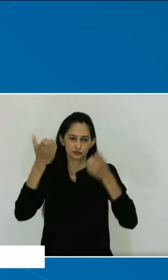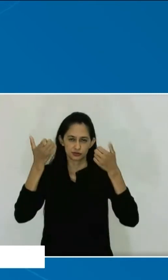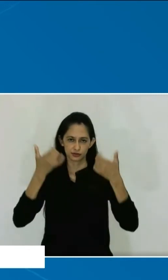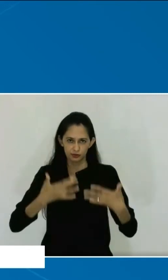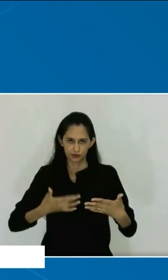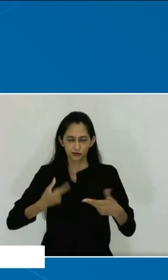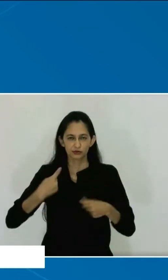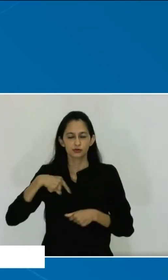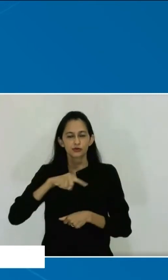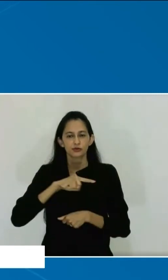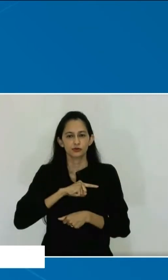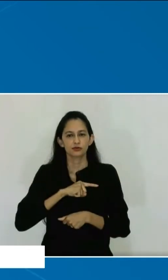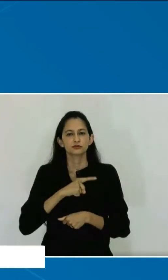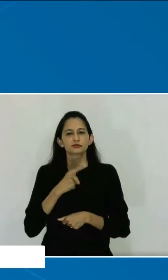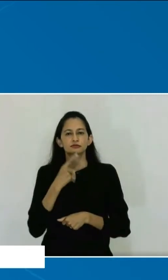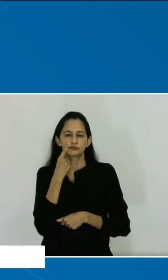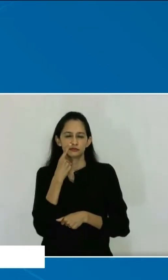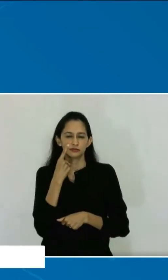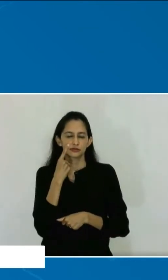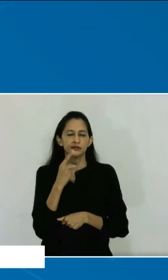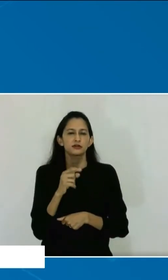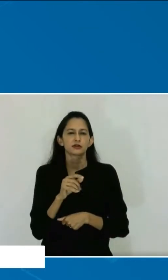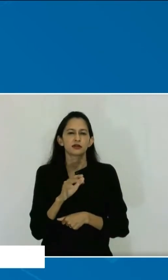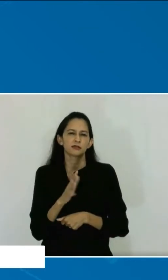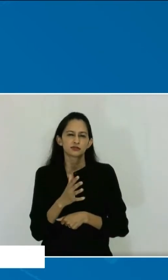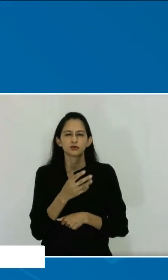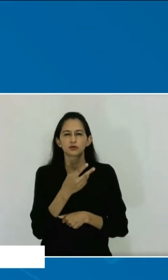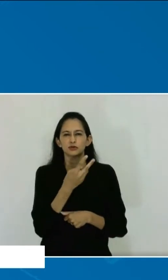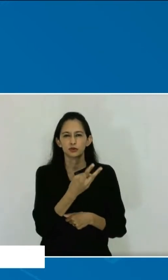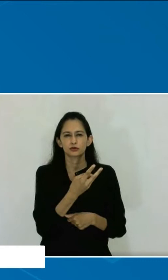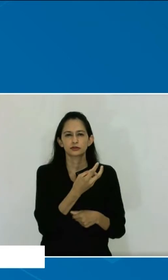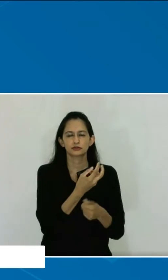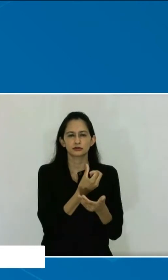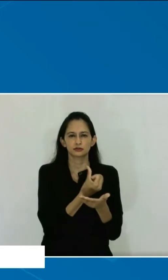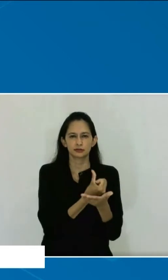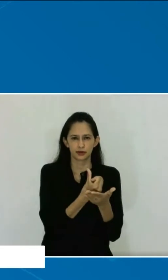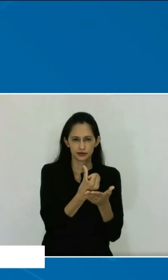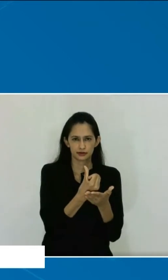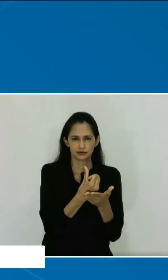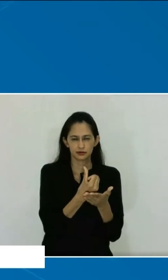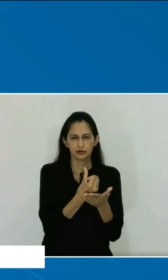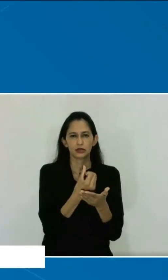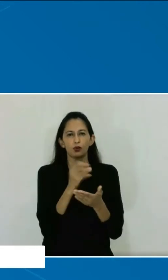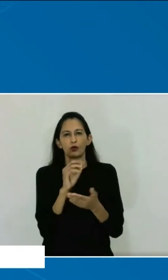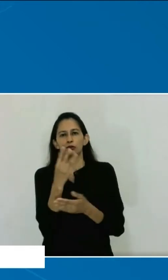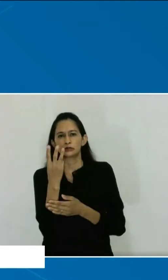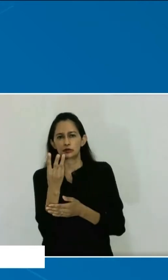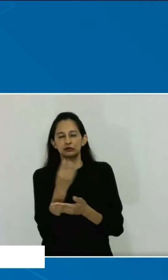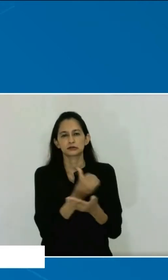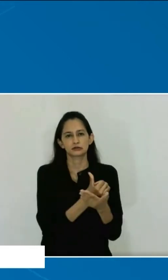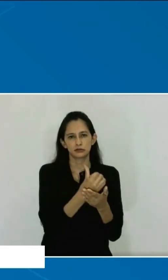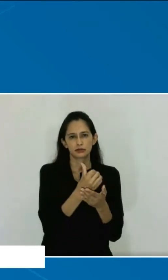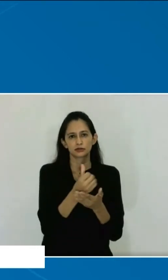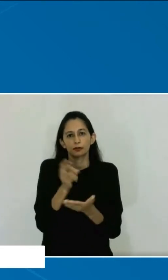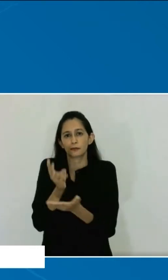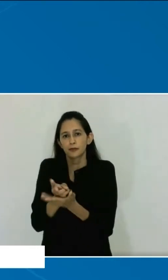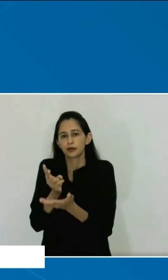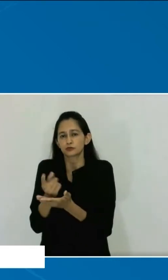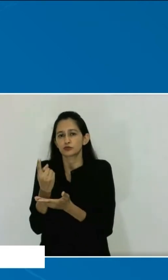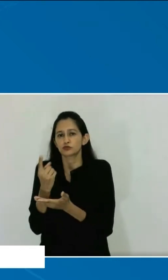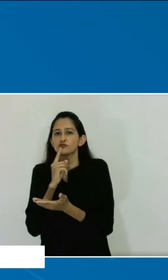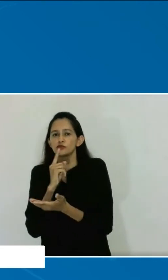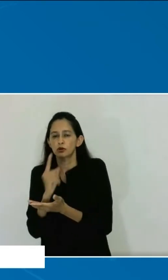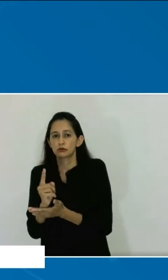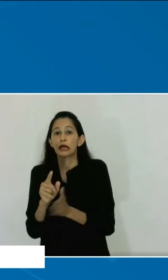realização de aproximadamente 2 semestres ou 3 semestres no próximo ano. Eles serão mais compactados, a lei